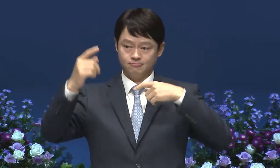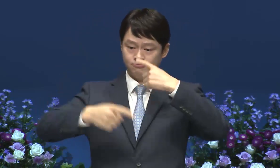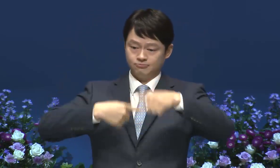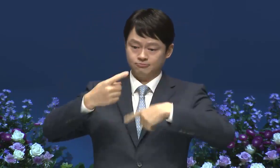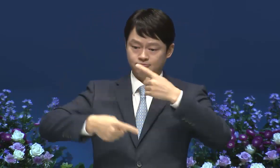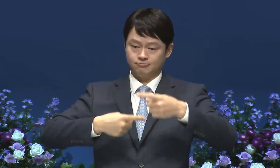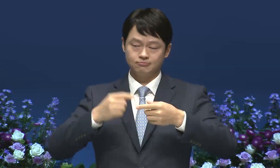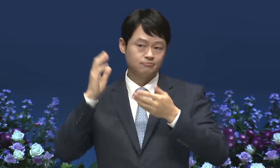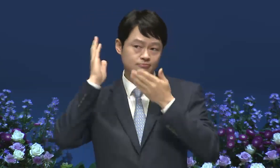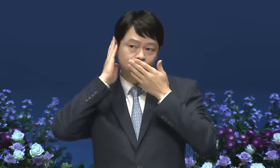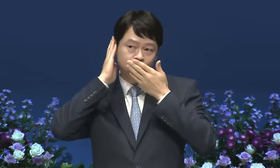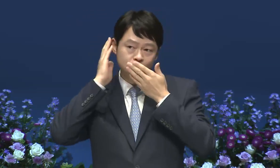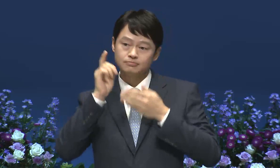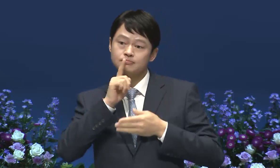우리 농인들은